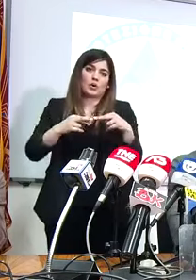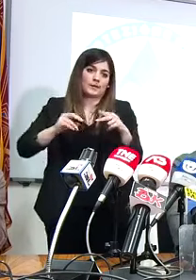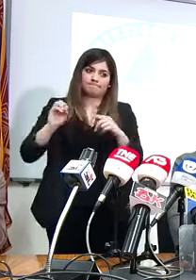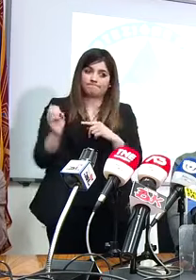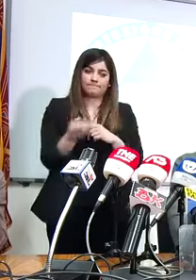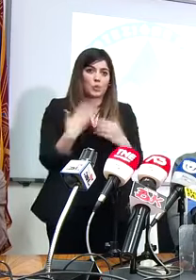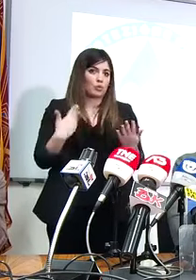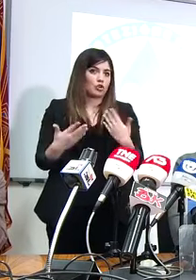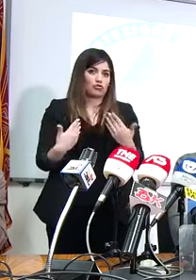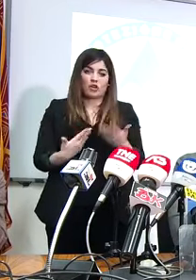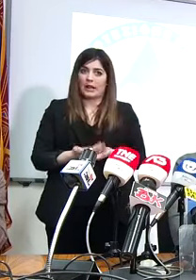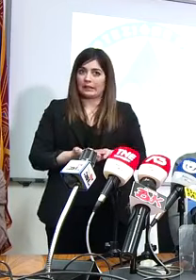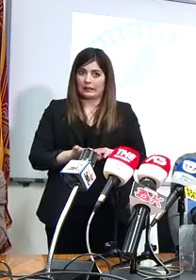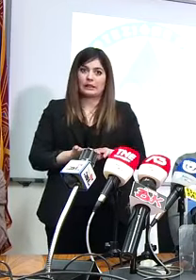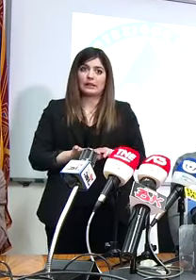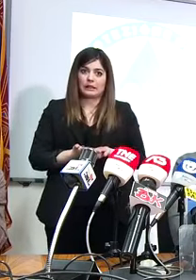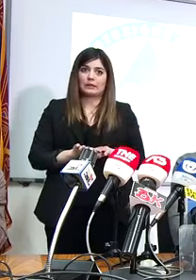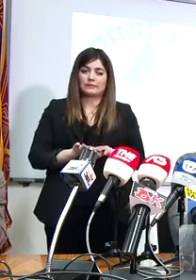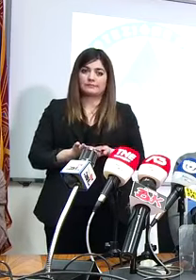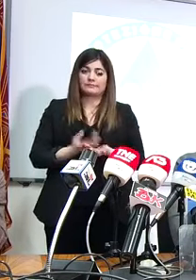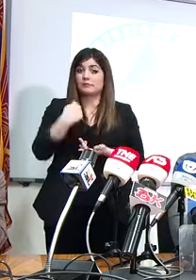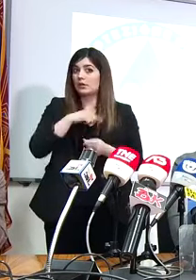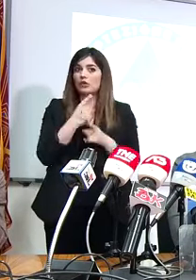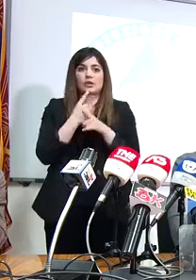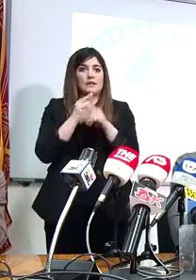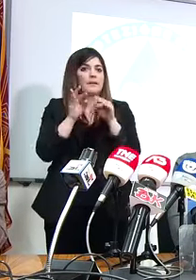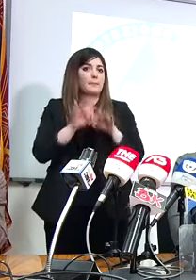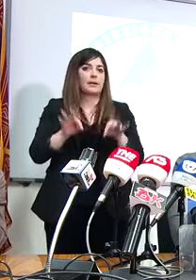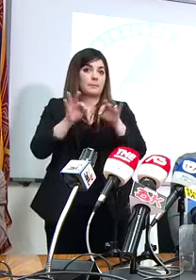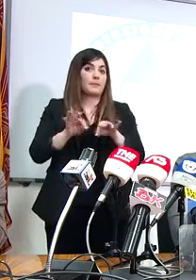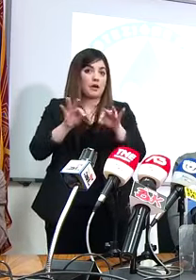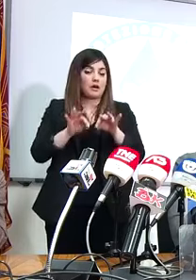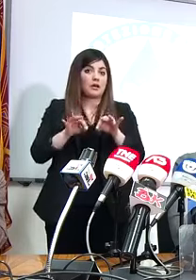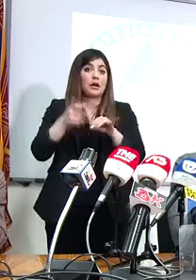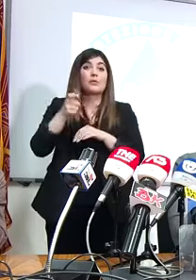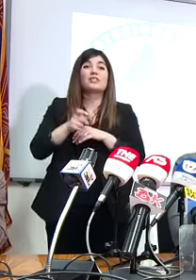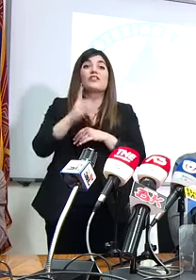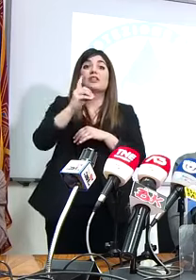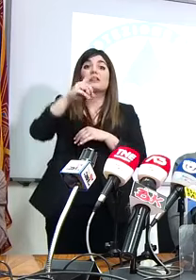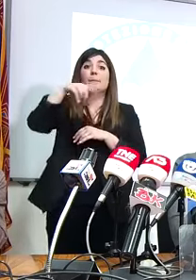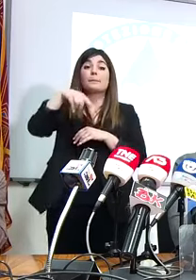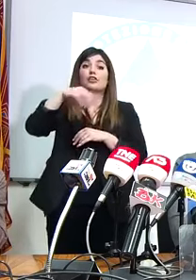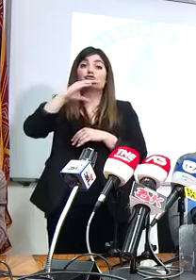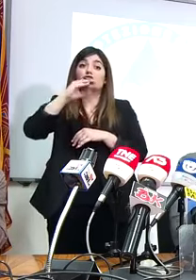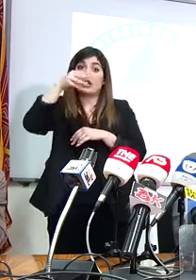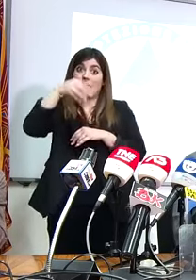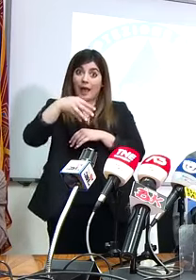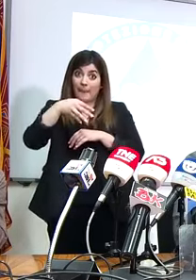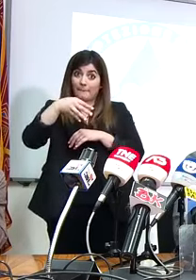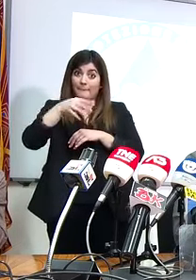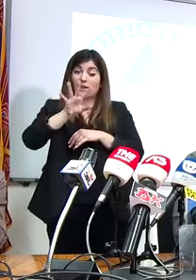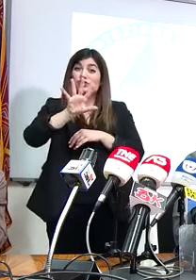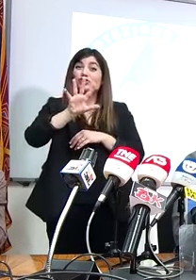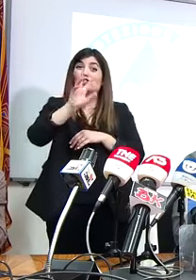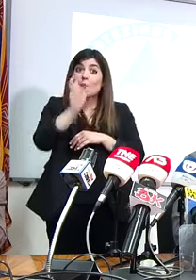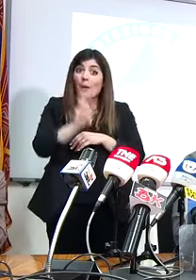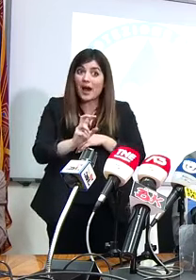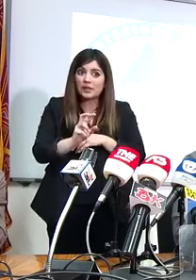penso che sia fondamentale poi essere prepararsi perché voglio ricordare che scade il dpcm il 5 marzo e 5 marzo dopodomani e